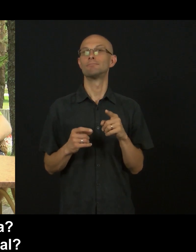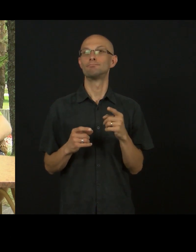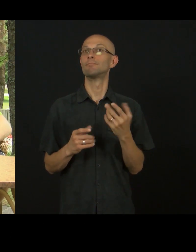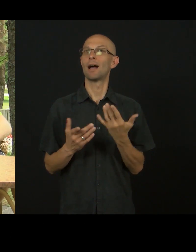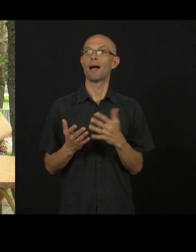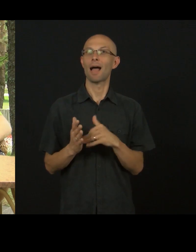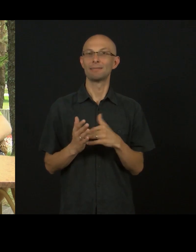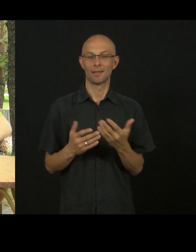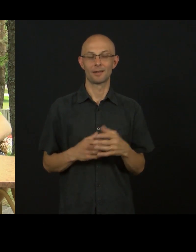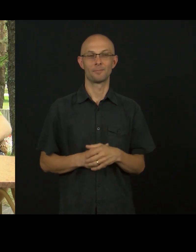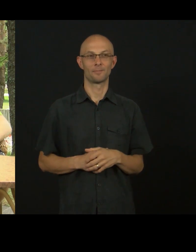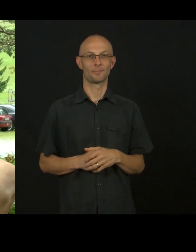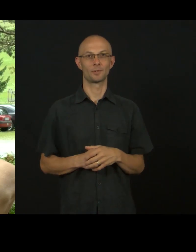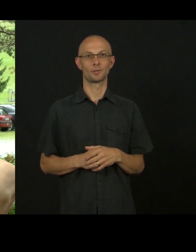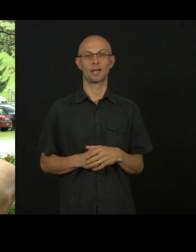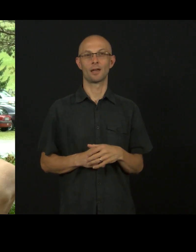pokazal?